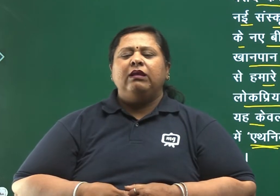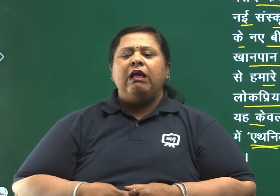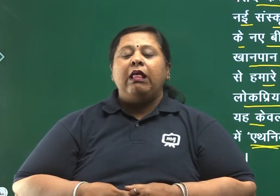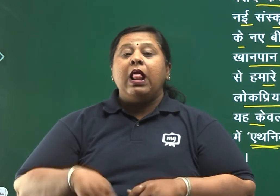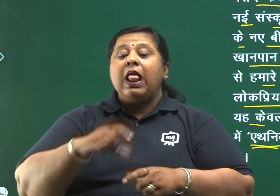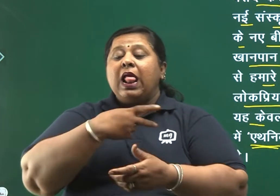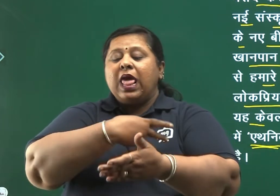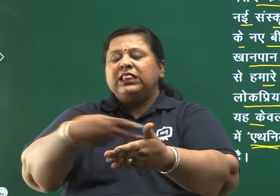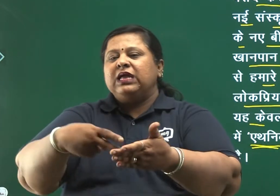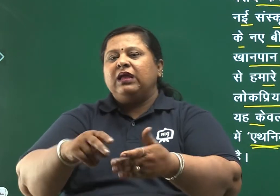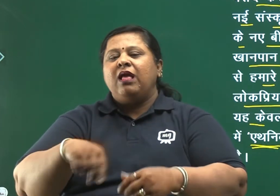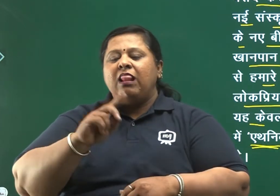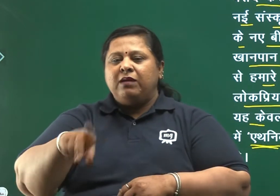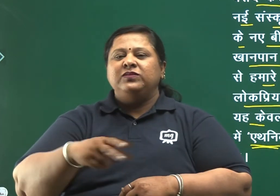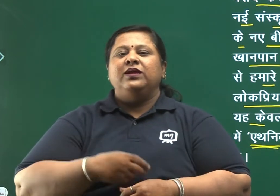एथनिक के नाम से